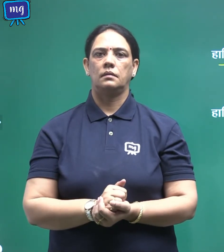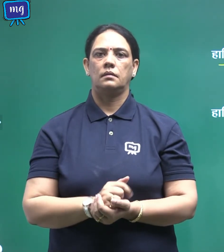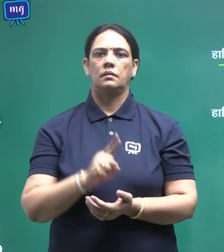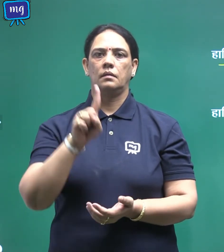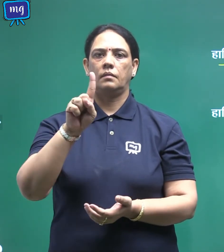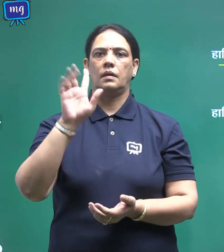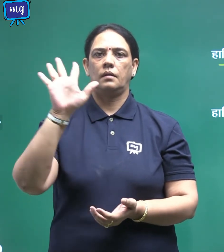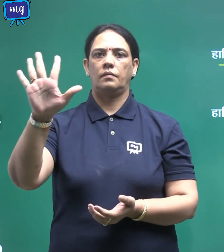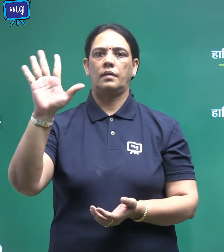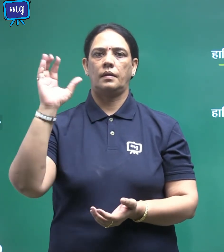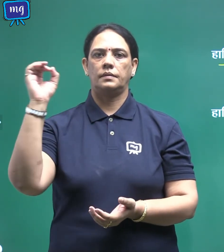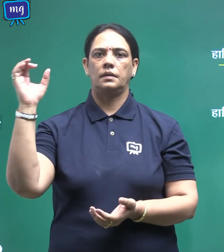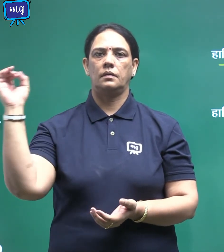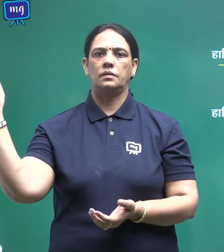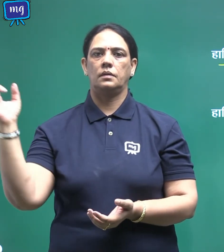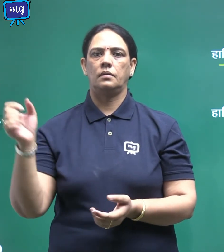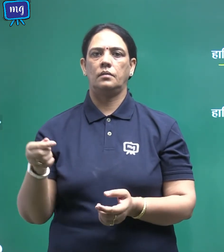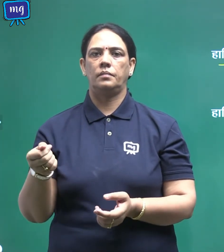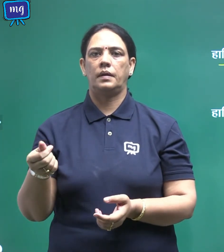1500 रुपये